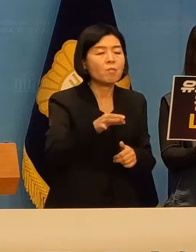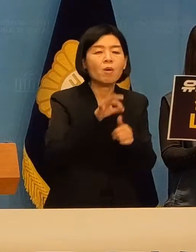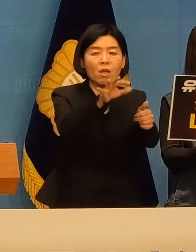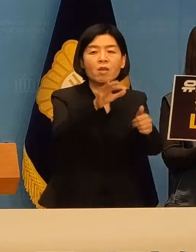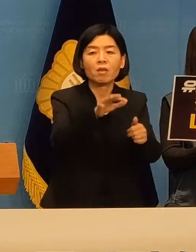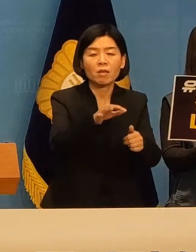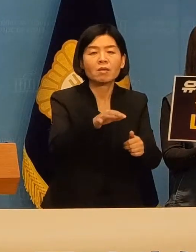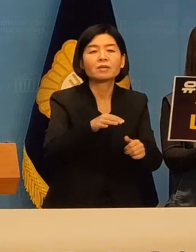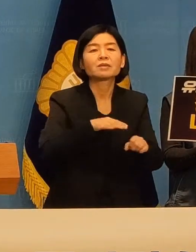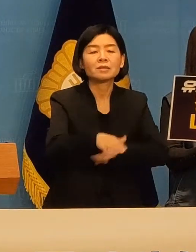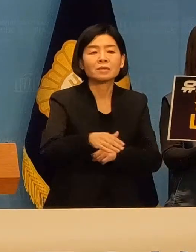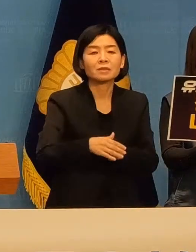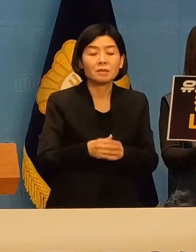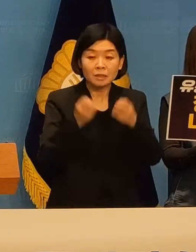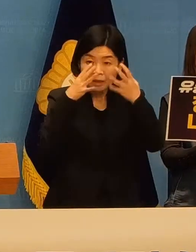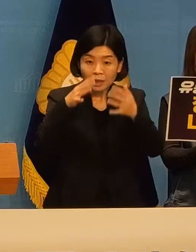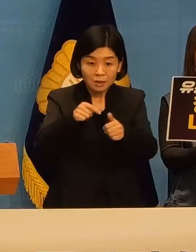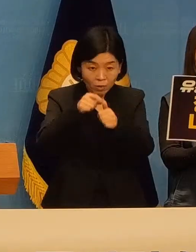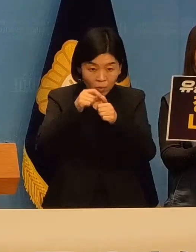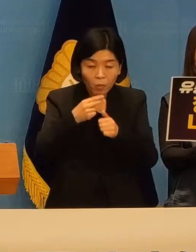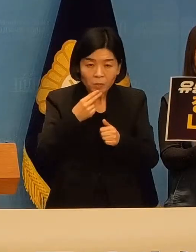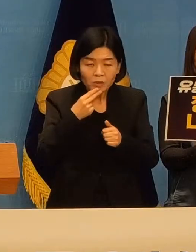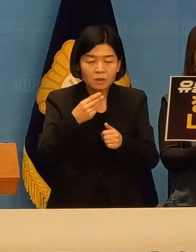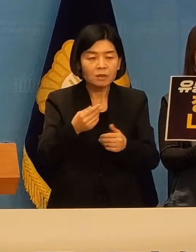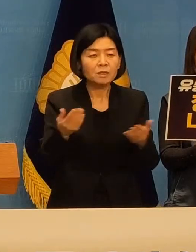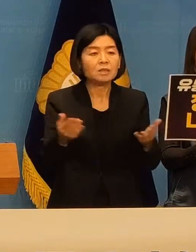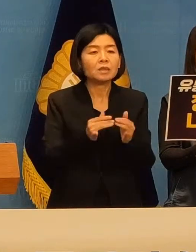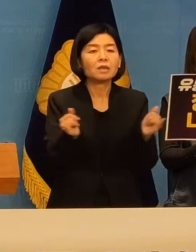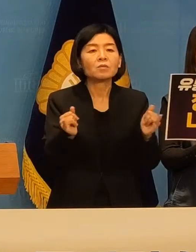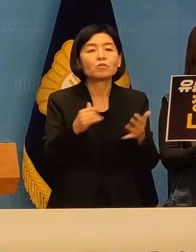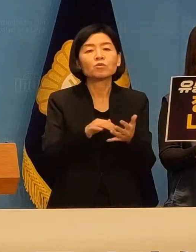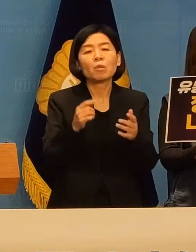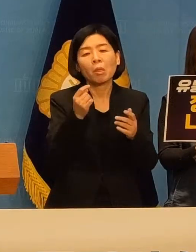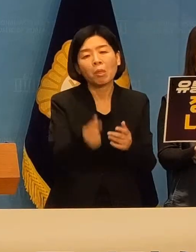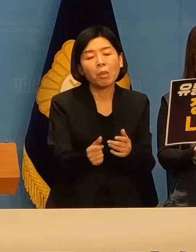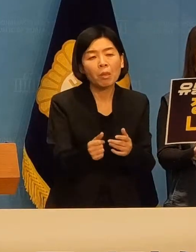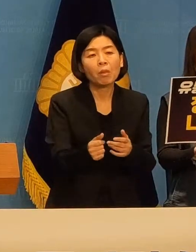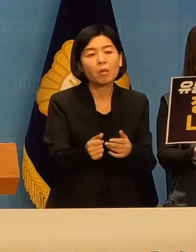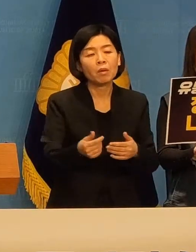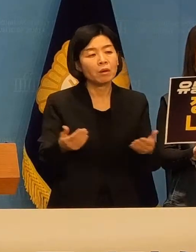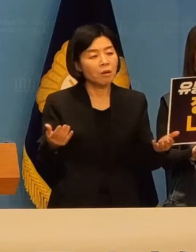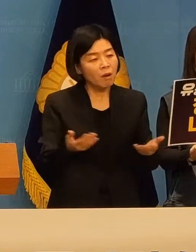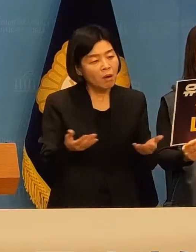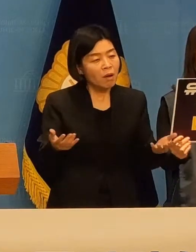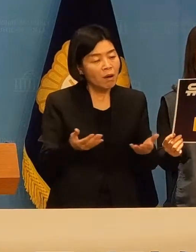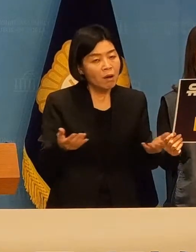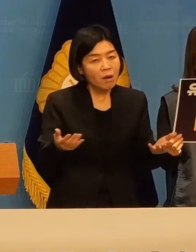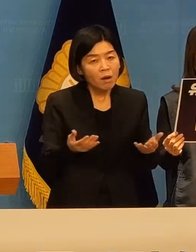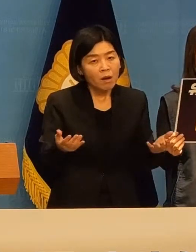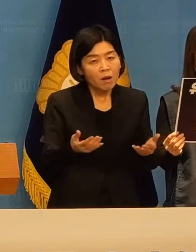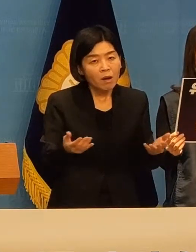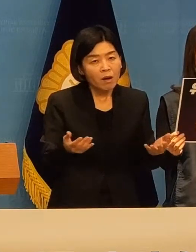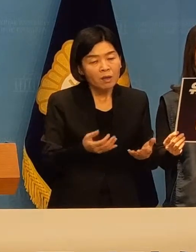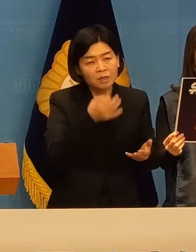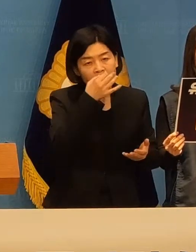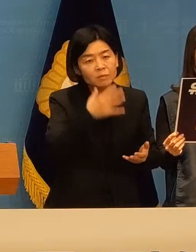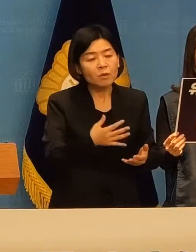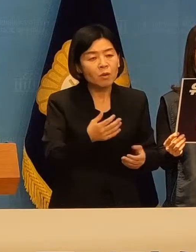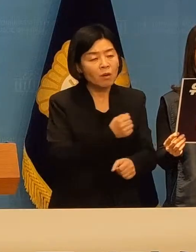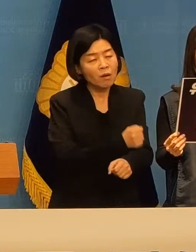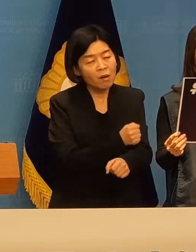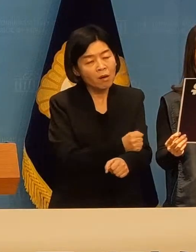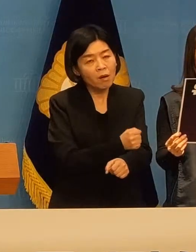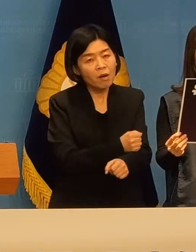없이 최소한의 인력으로 대형 매장을 운영하니 남은 노동자의 노동 강도가 높아지고 심지어 두세